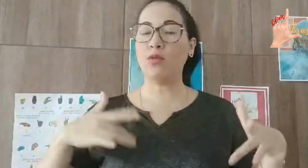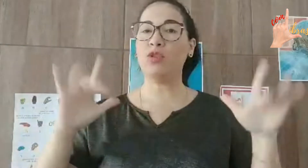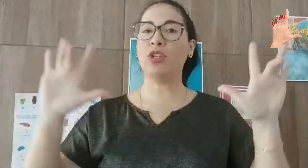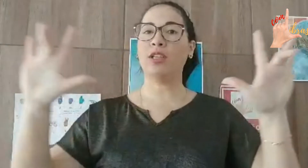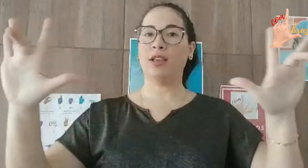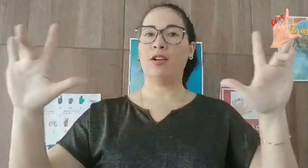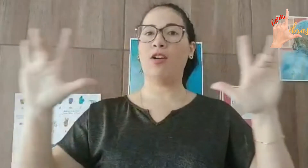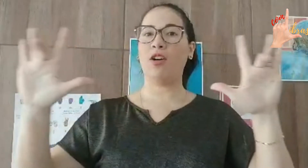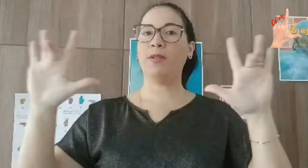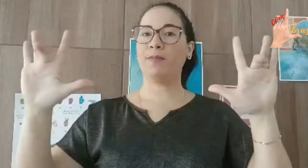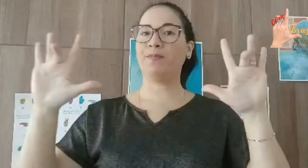saúde, ó.